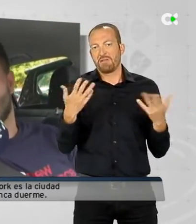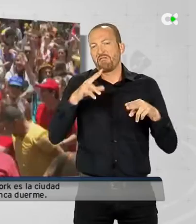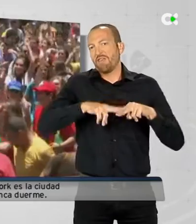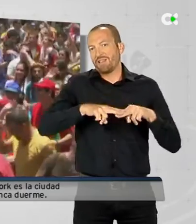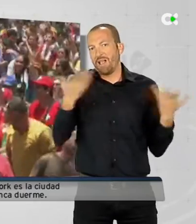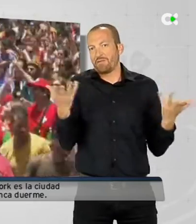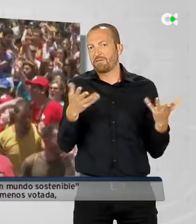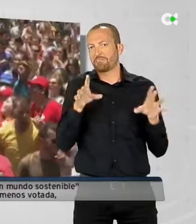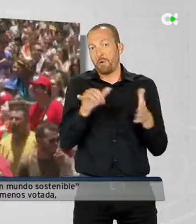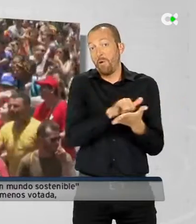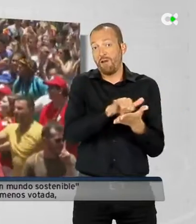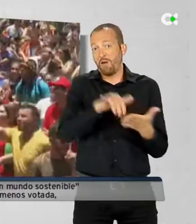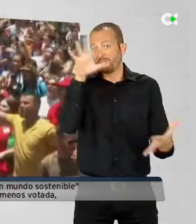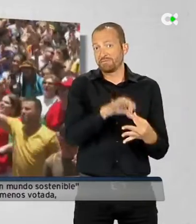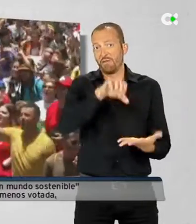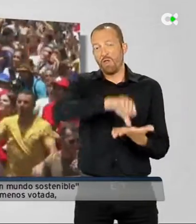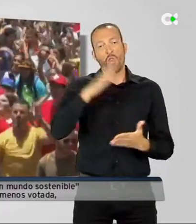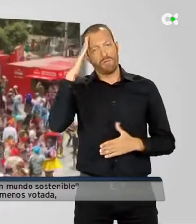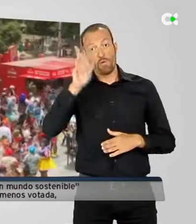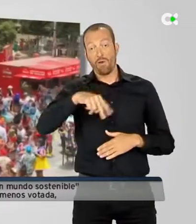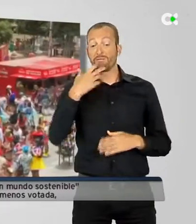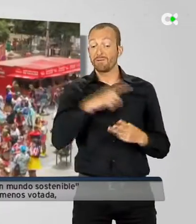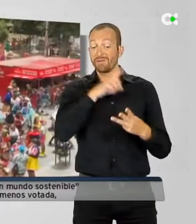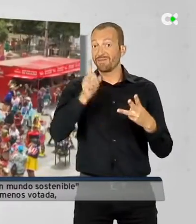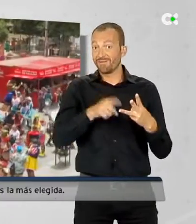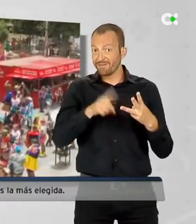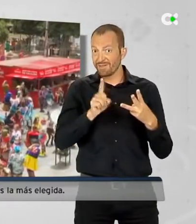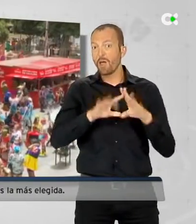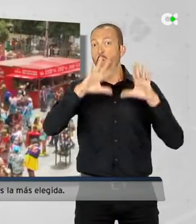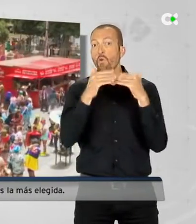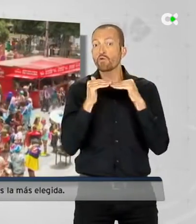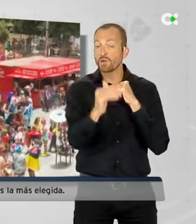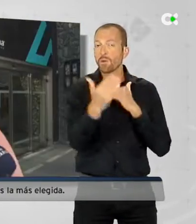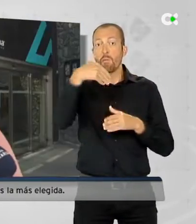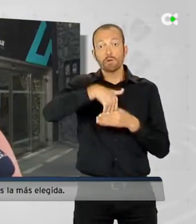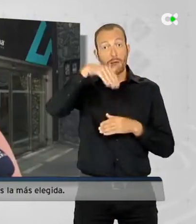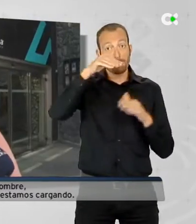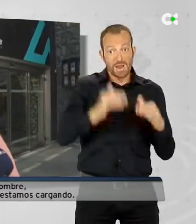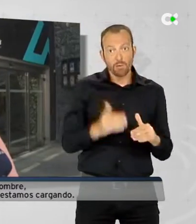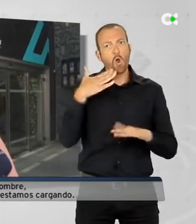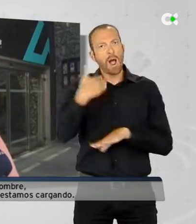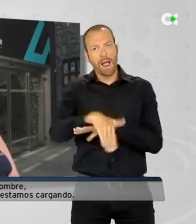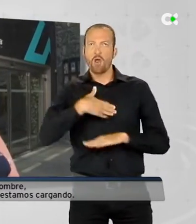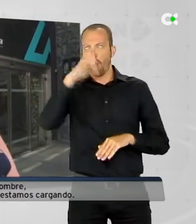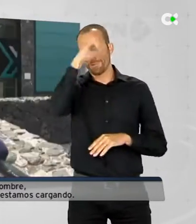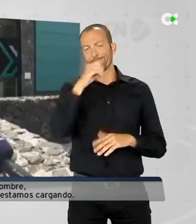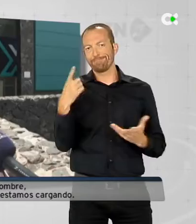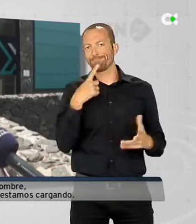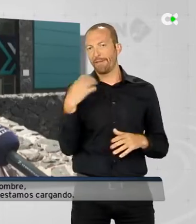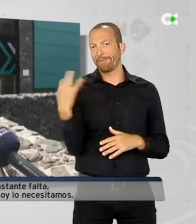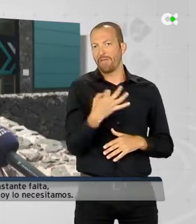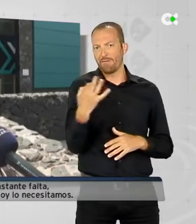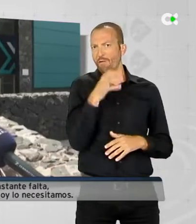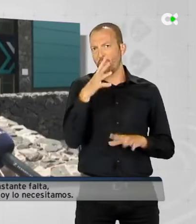duerme. Y pese a ser un mundo sostenible, la opción menos votada en la calle es la más elegida. Hombre, porque nos lo estamos cargando.